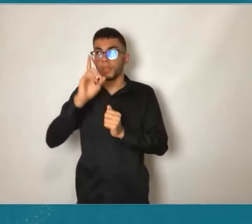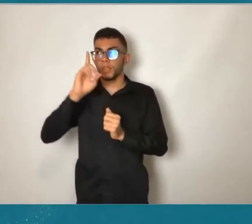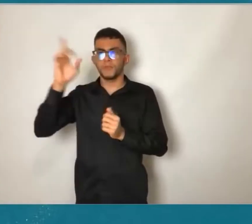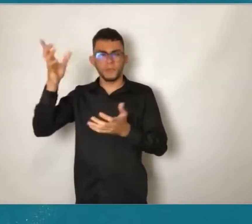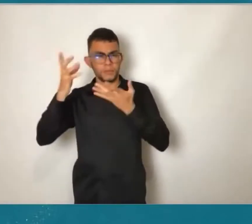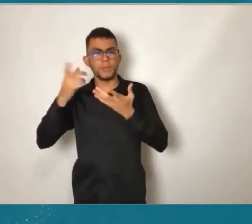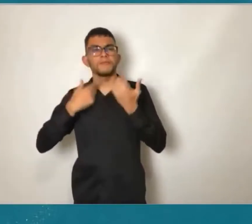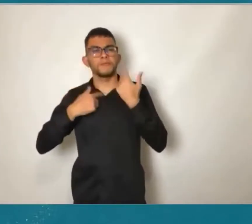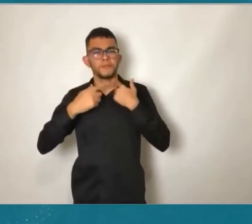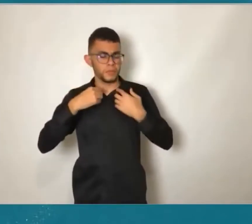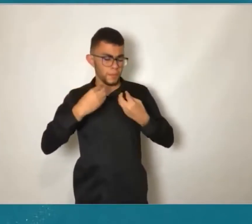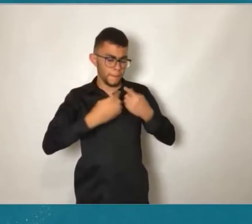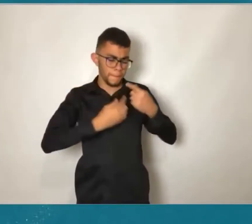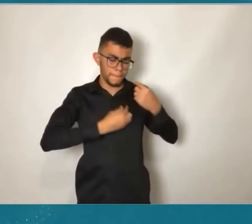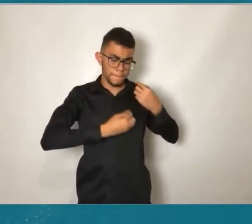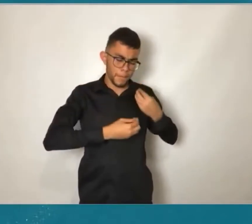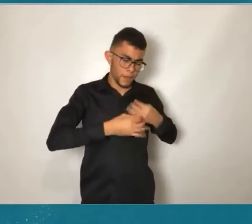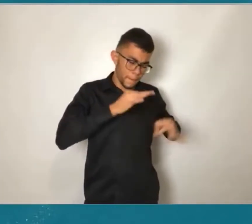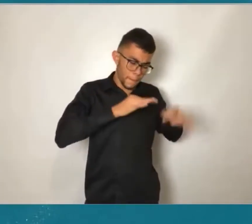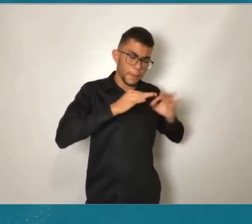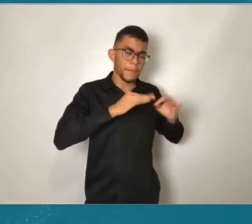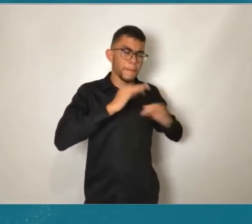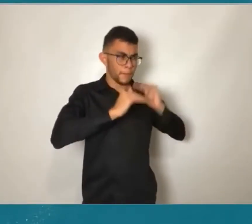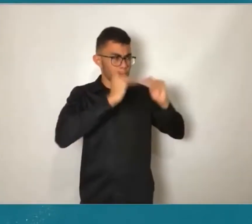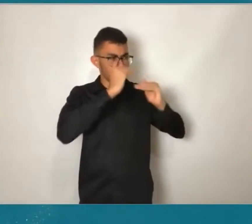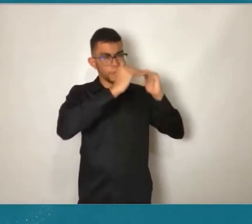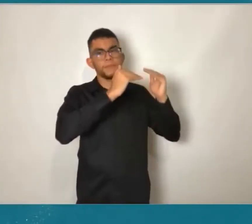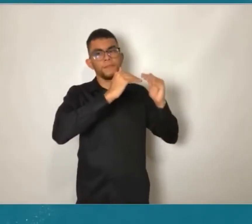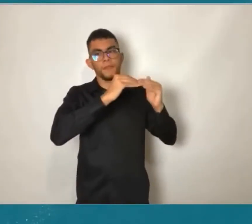Salmos, né? Salmo 2.